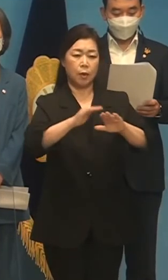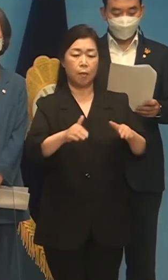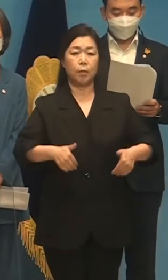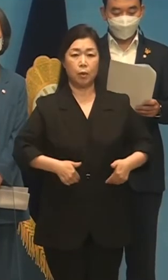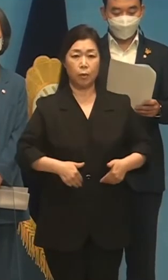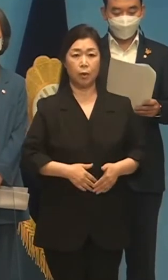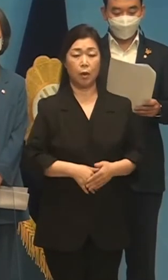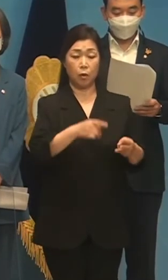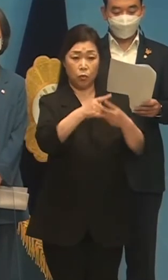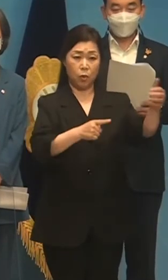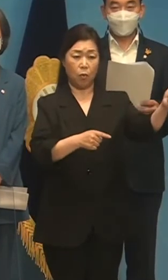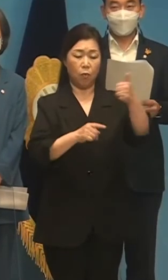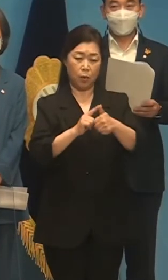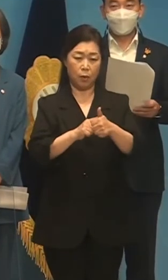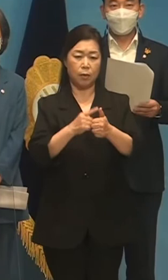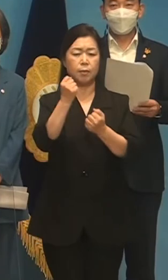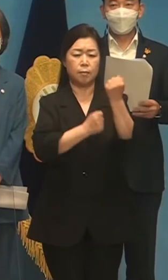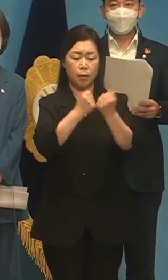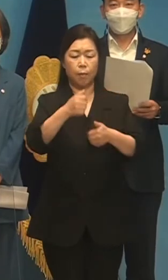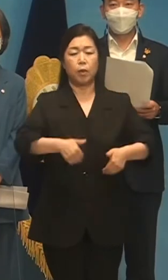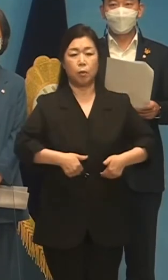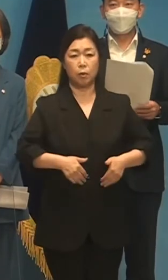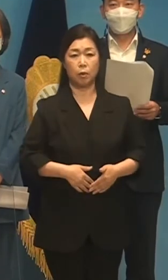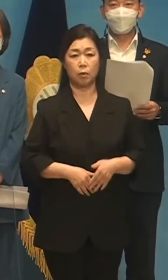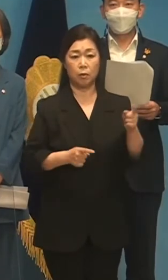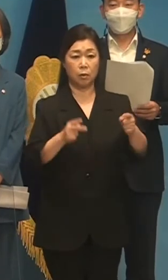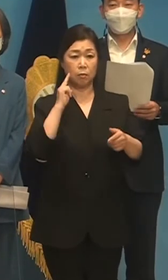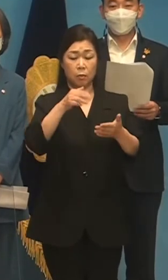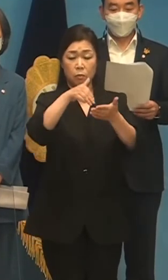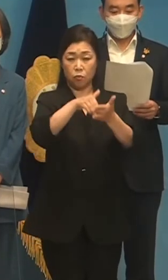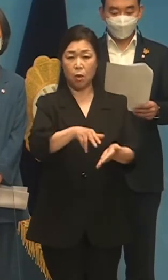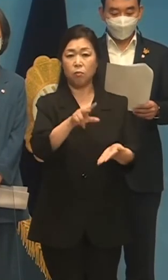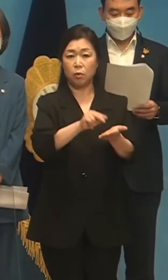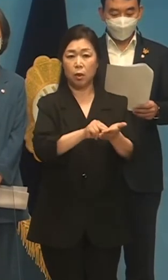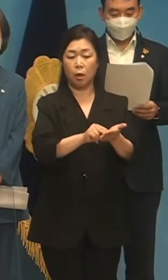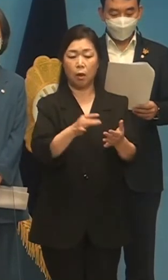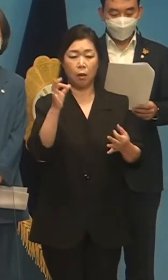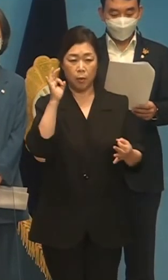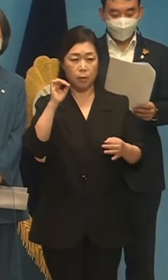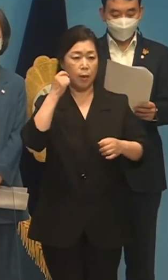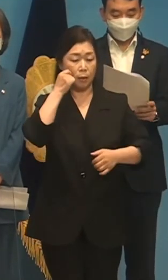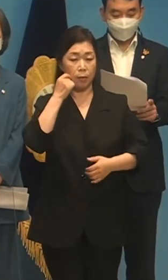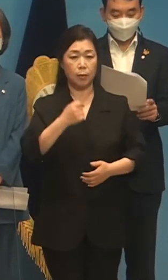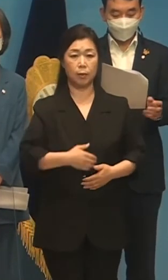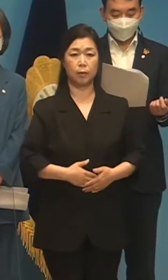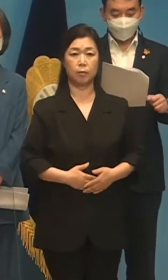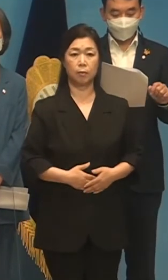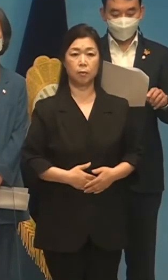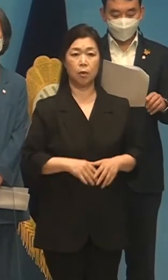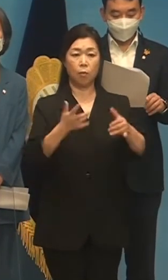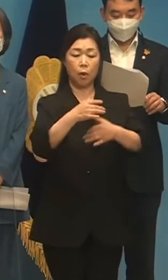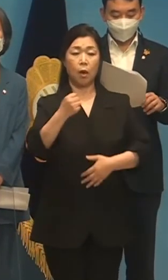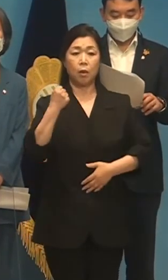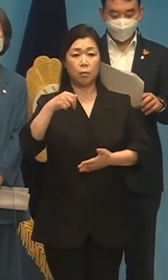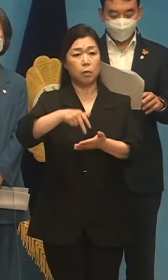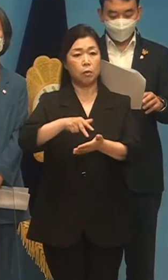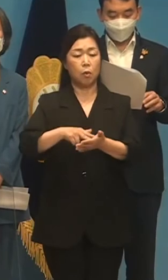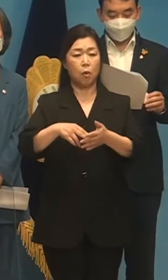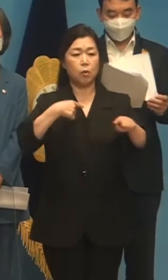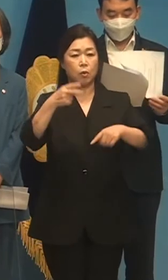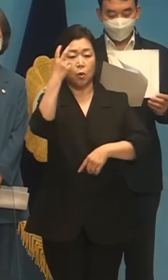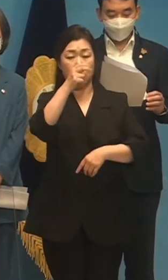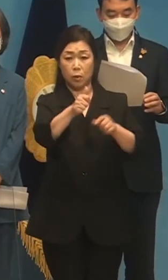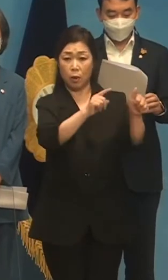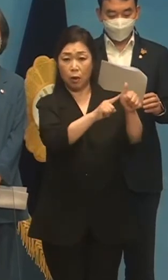윤석열이 출석하여 증언하고 소명해야 합니다. 이 중대한 사안을 두고 결코 멈춰릴 일이 아닙니다. 국민의힘도